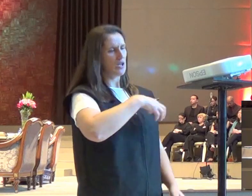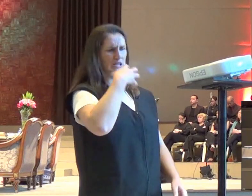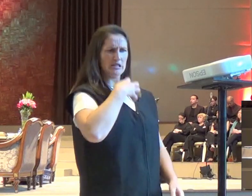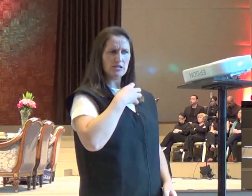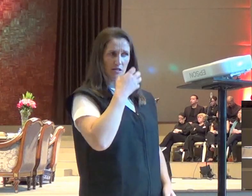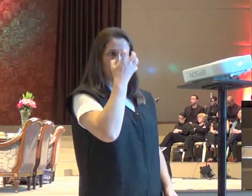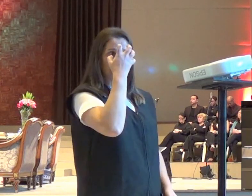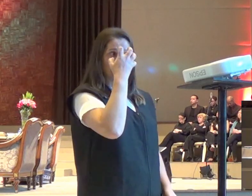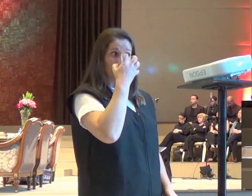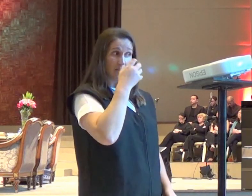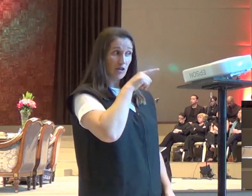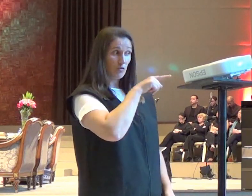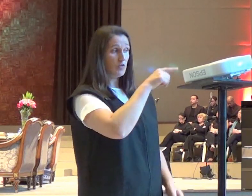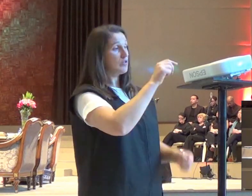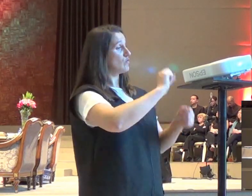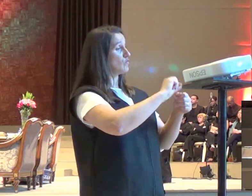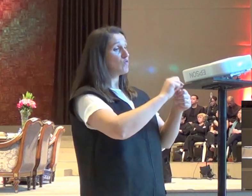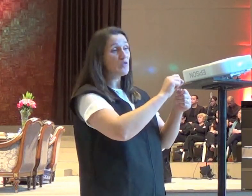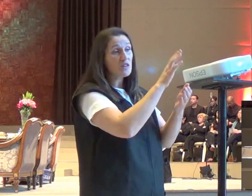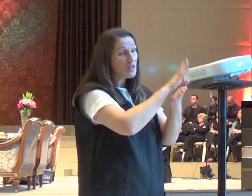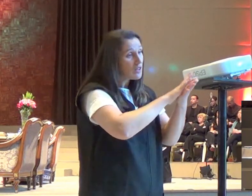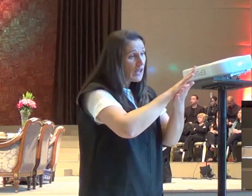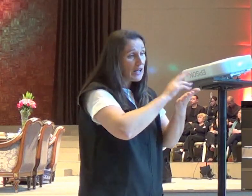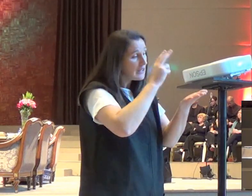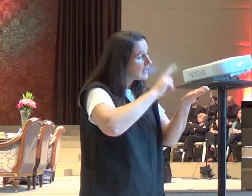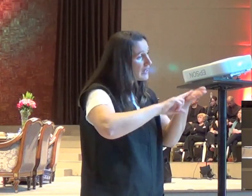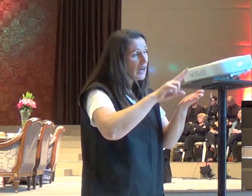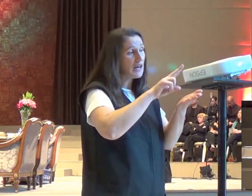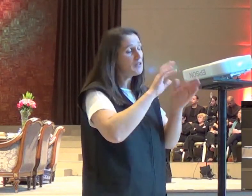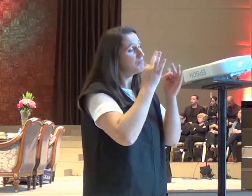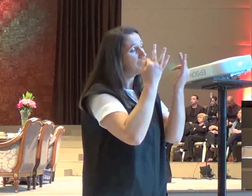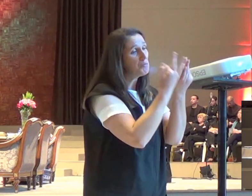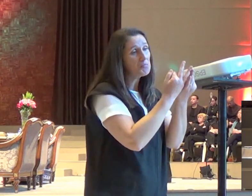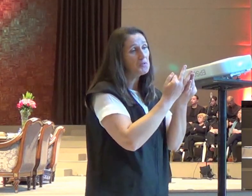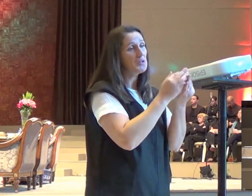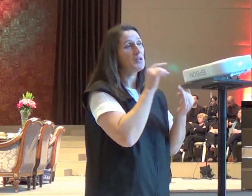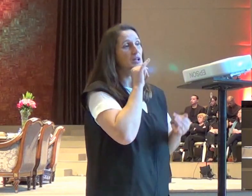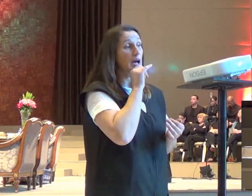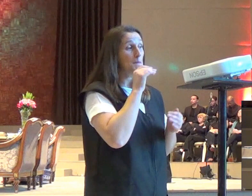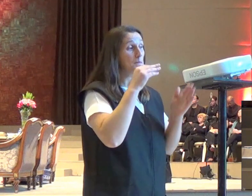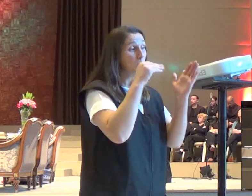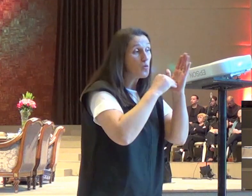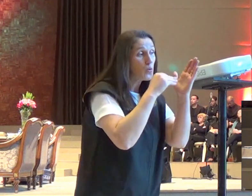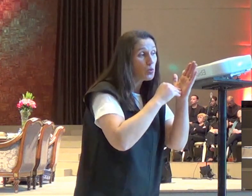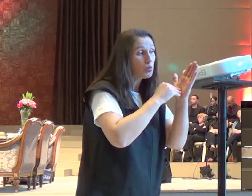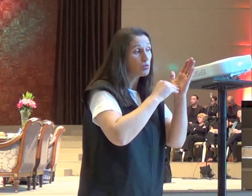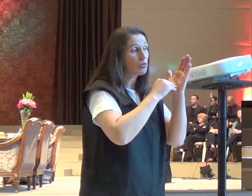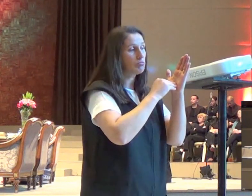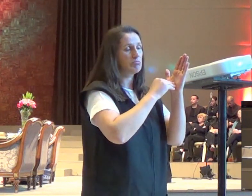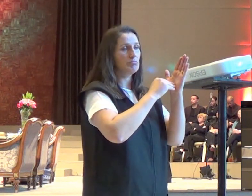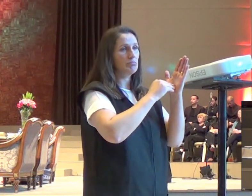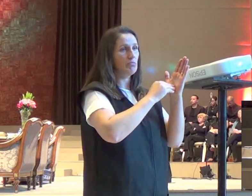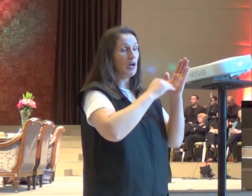fez o exercício, é uma vergonha, deu uma pegada muito grande, falou assim, amanhã é o último dia, quero ver todo mundo saindo com a sua carta